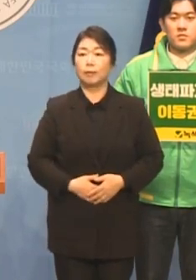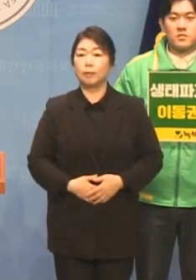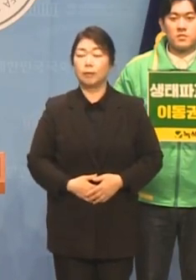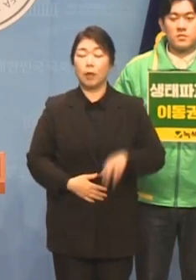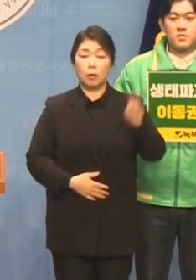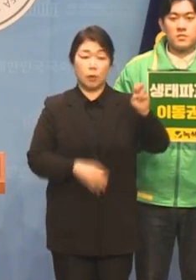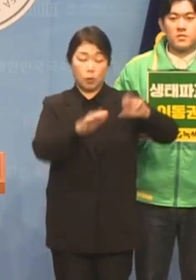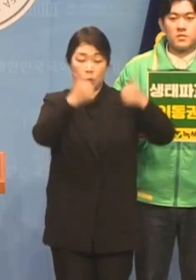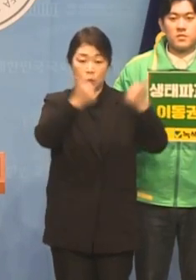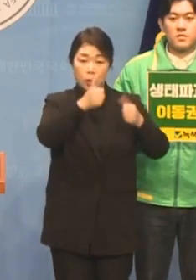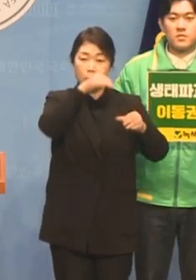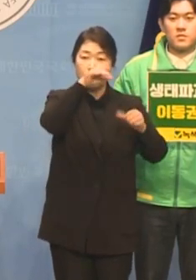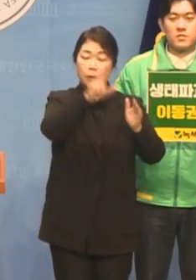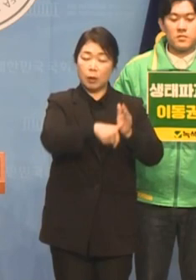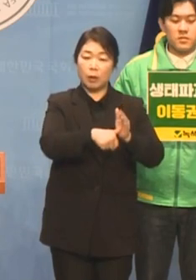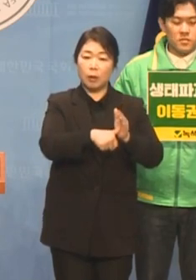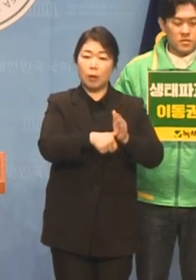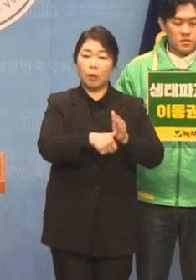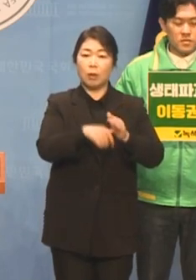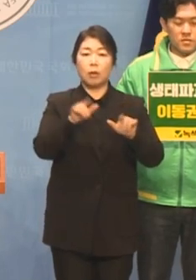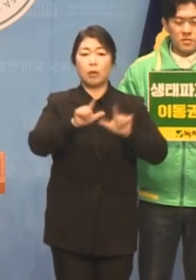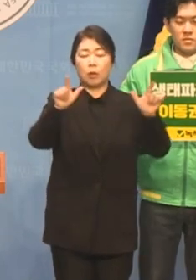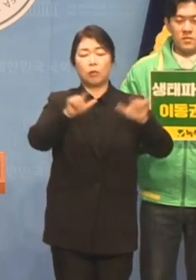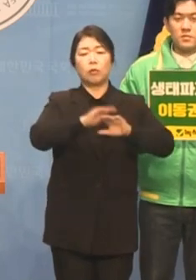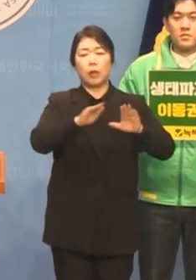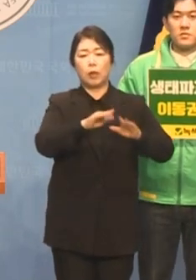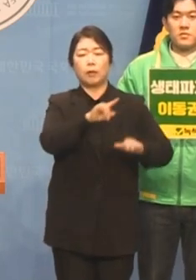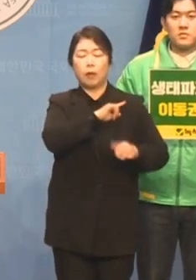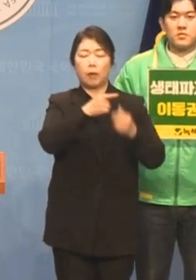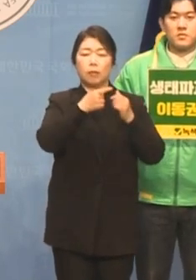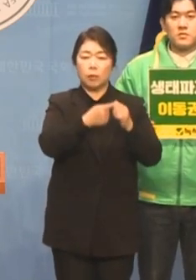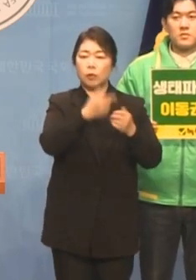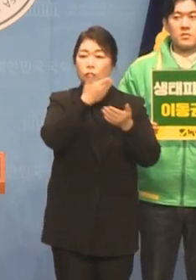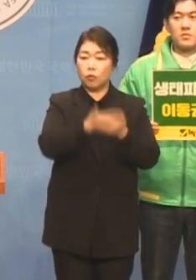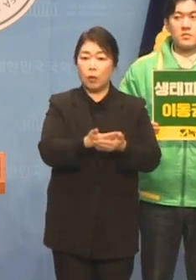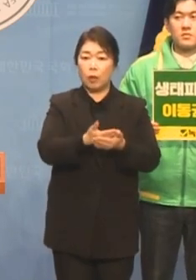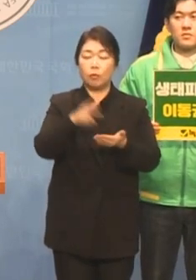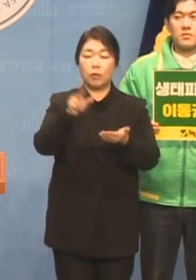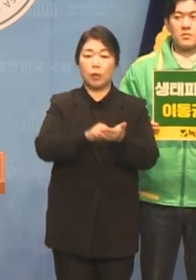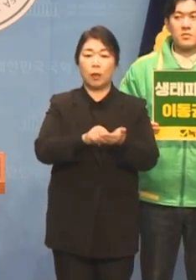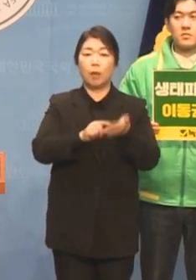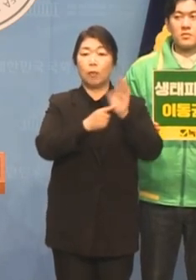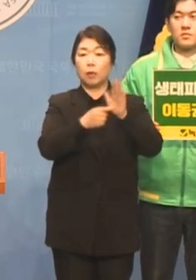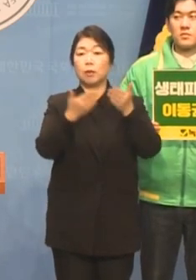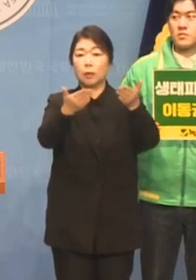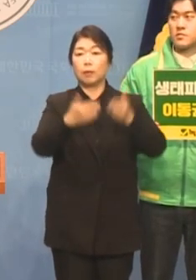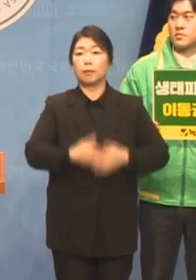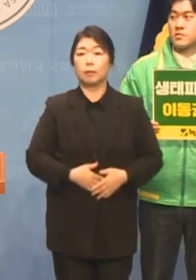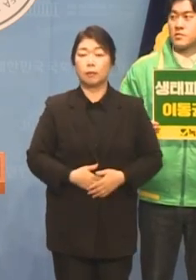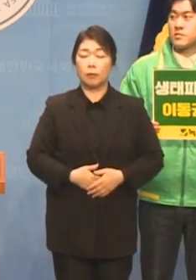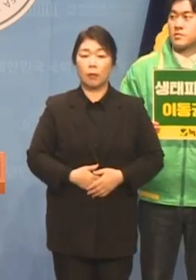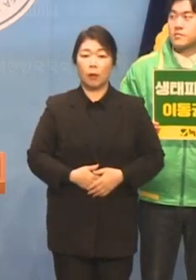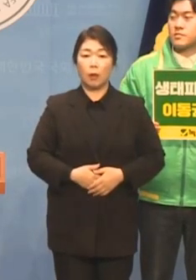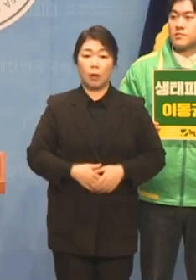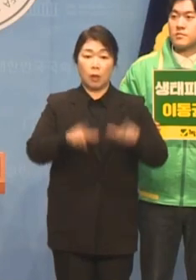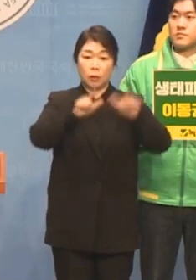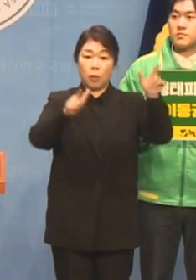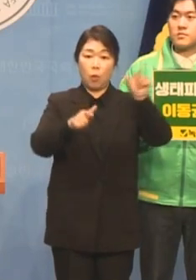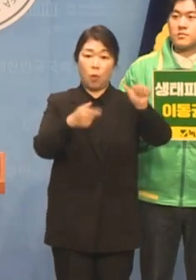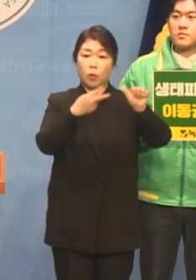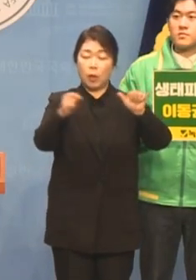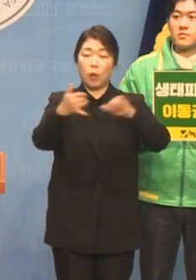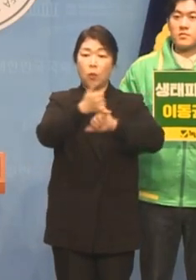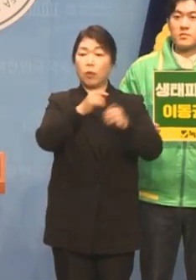정의당은 기후위기 대응을 국가 최우선 과제로 삼아야함을 명하고 있습니다 기 5대 공약을 발표하